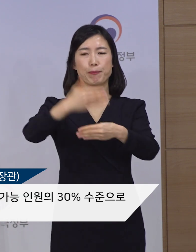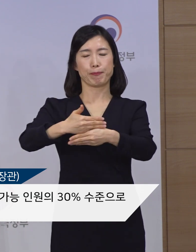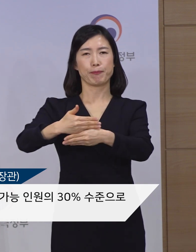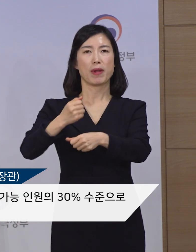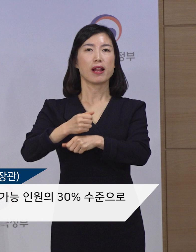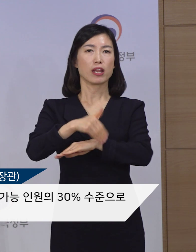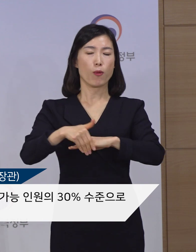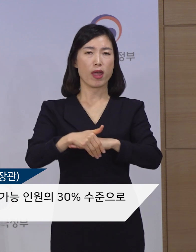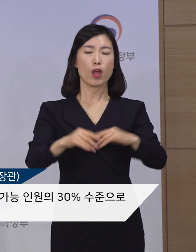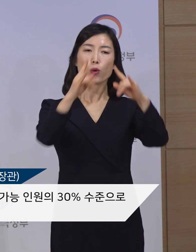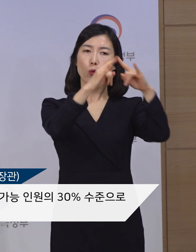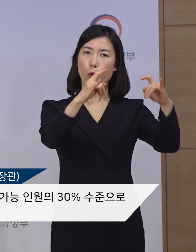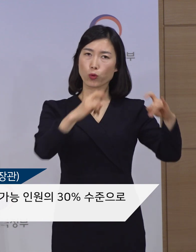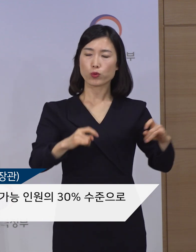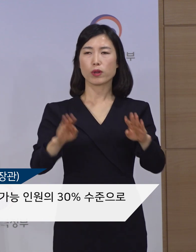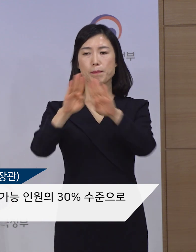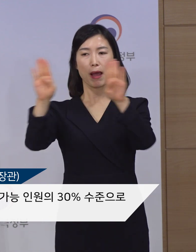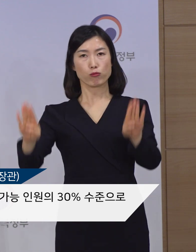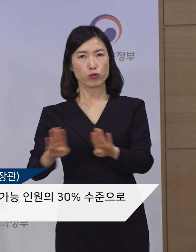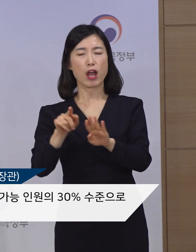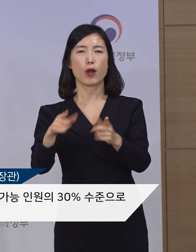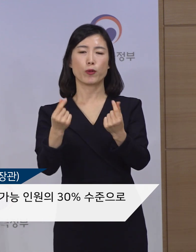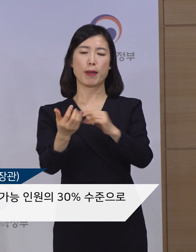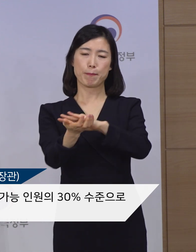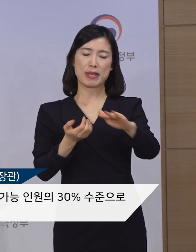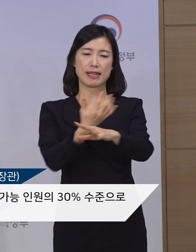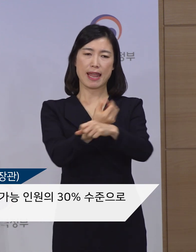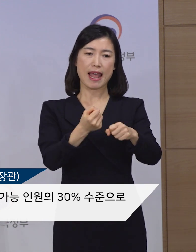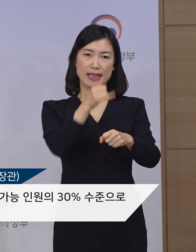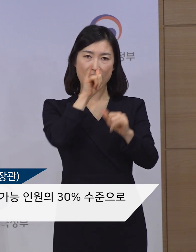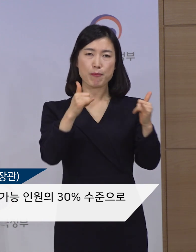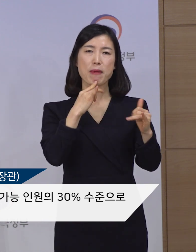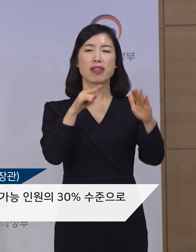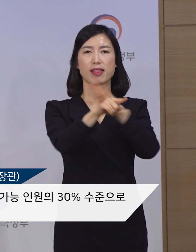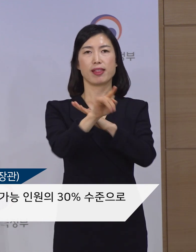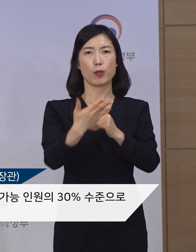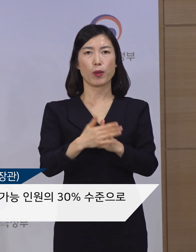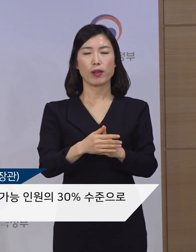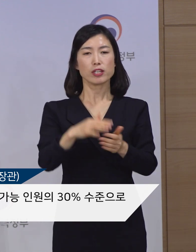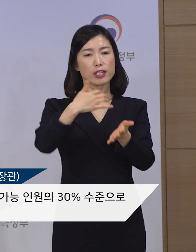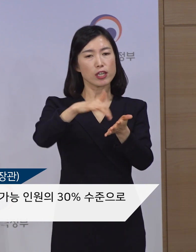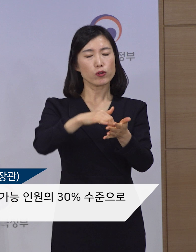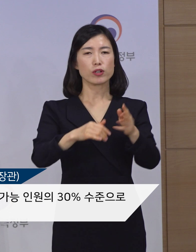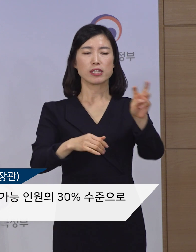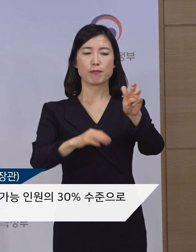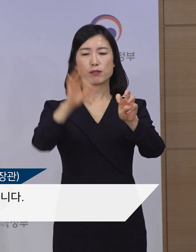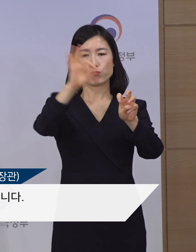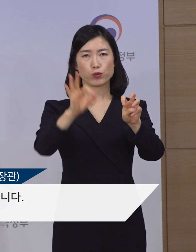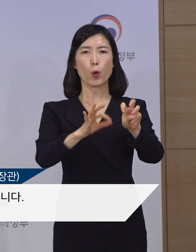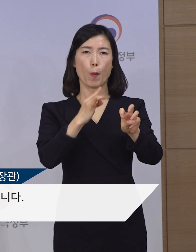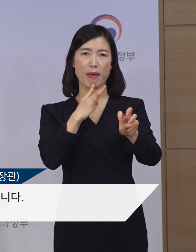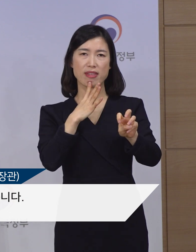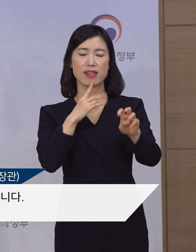사전 예약제를 실시하고 수용 가능 인원의 30% 수준으로 이용 인원을 제한할 것입니다.